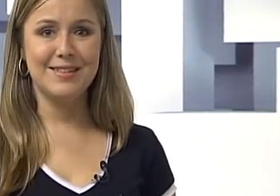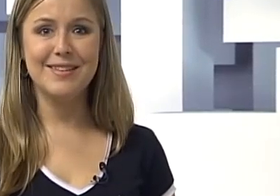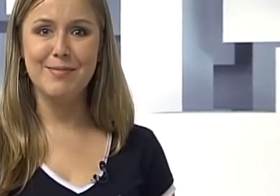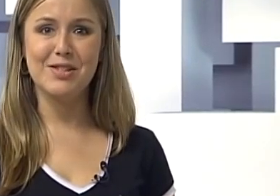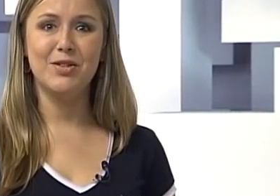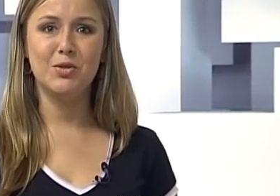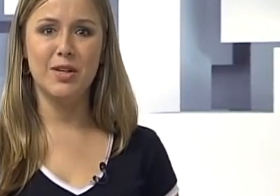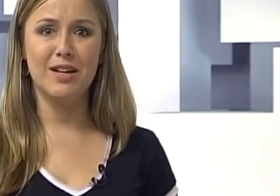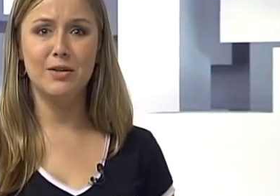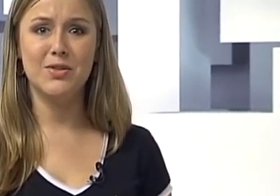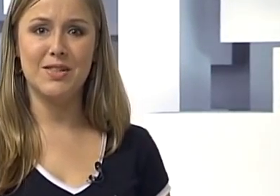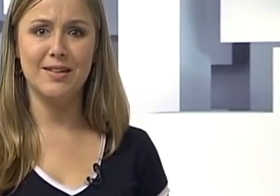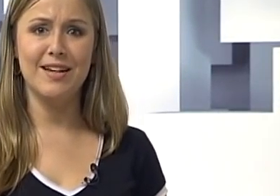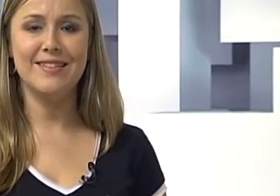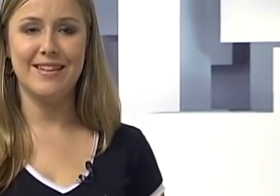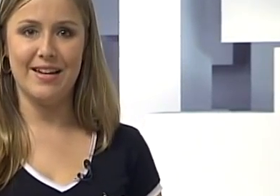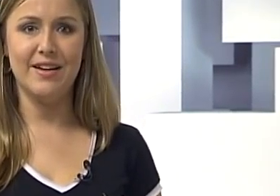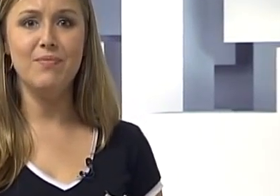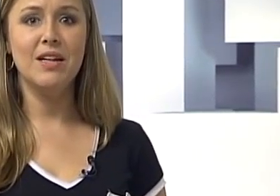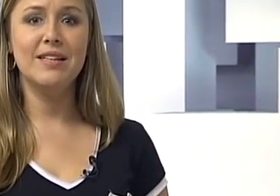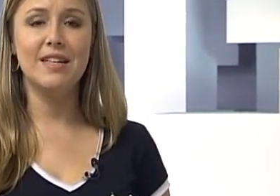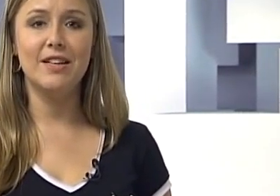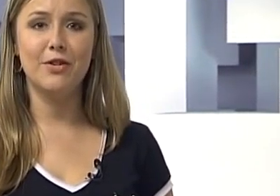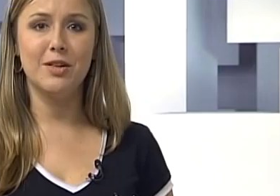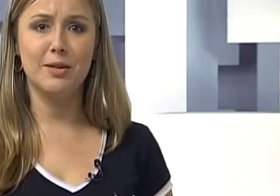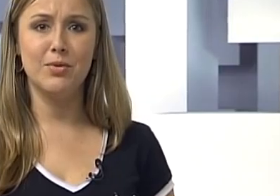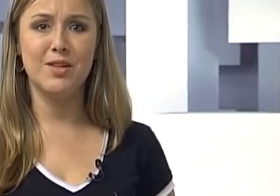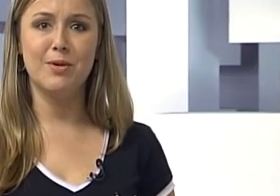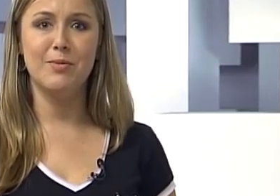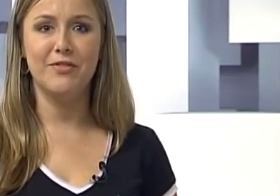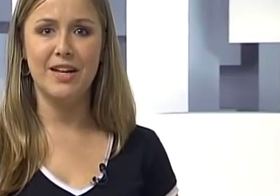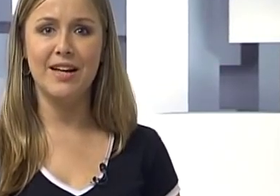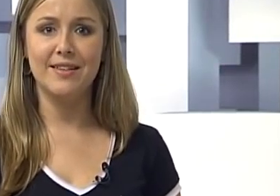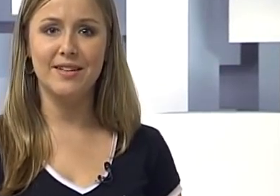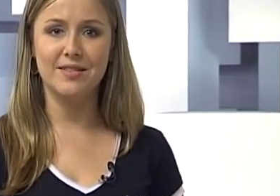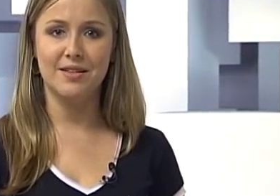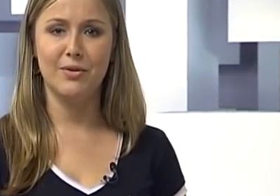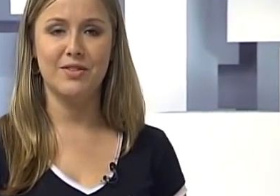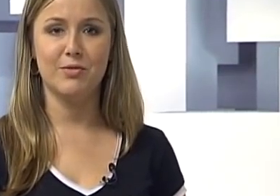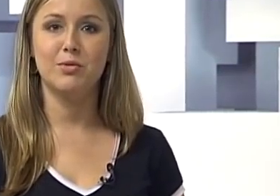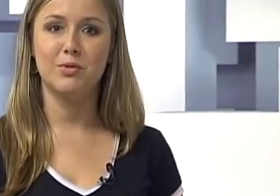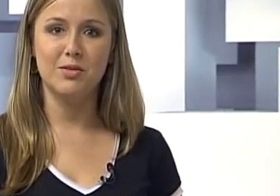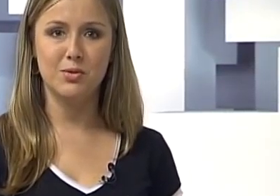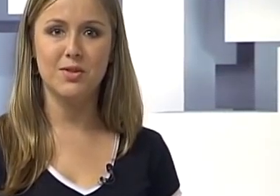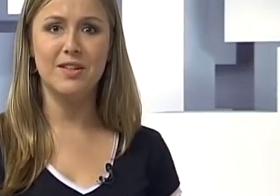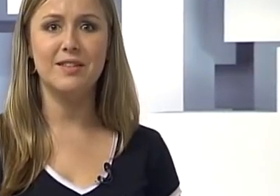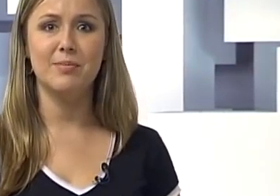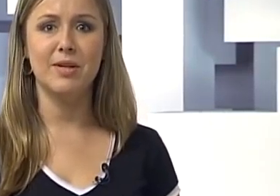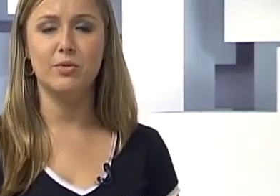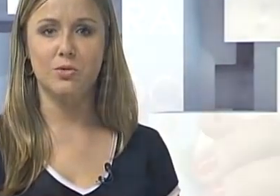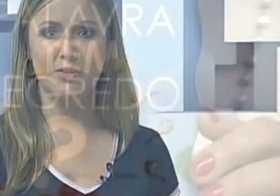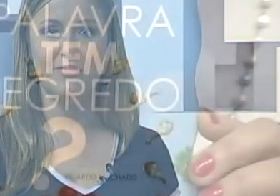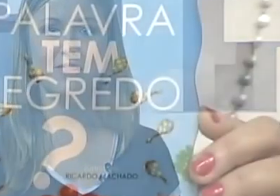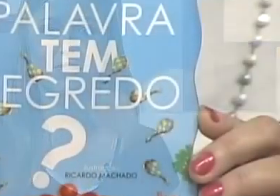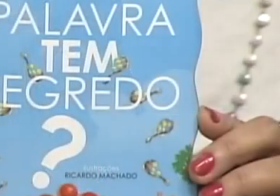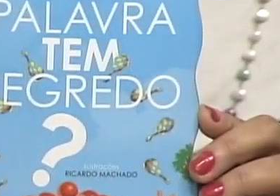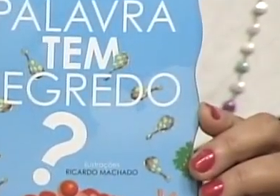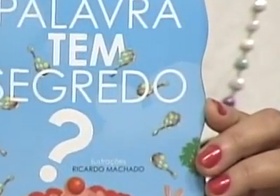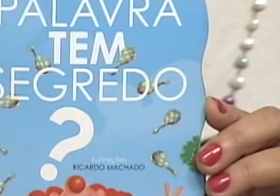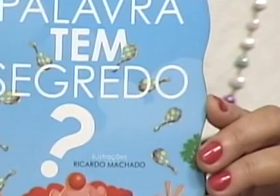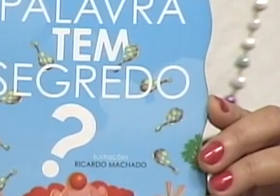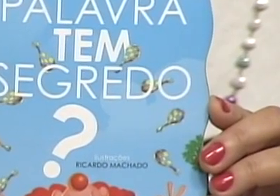mostrar. Exatamente, da autora Luciana Célia. Esse livro que busca promover a integração entre a cultura surda e também a cultura